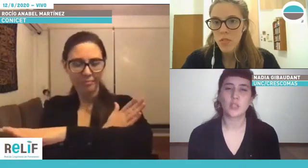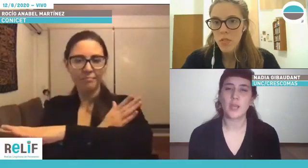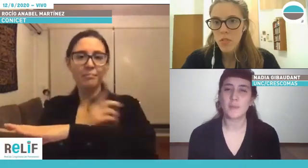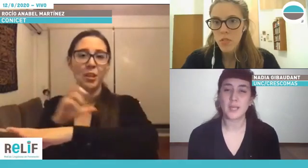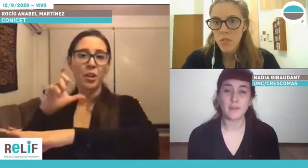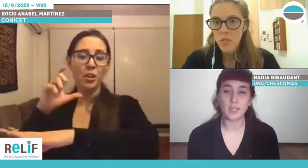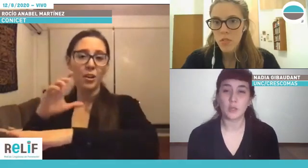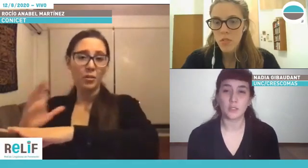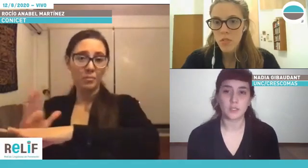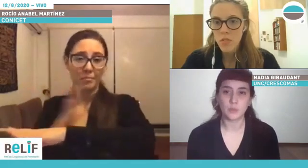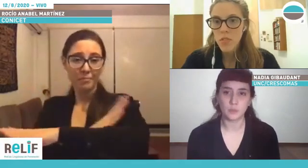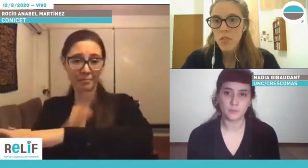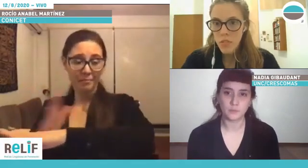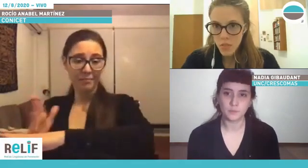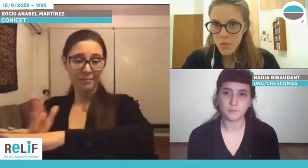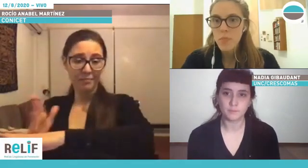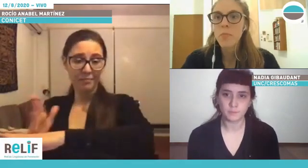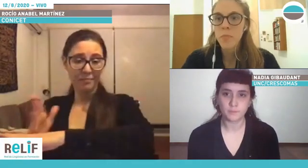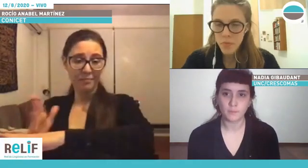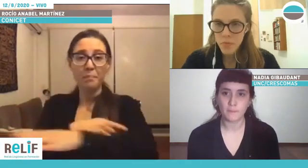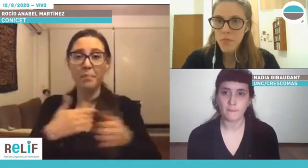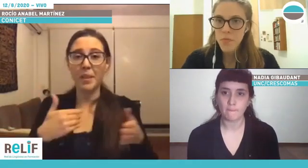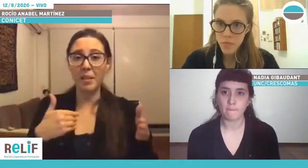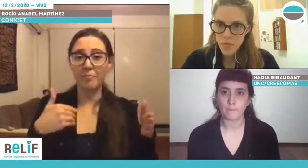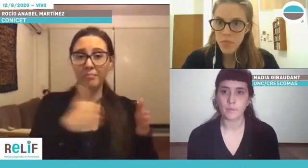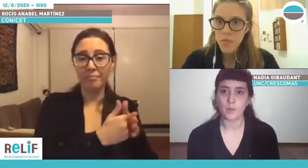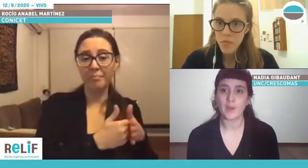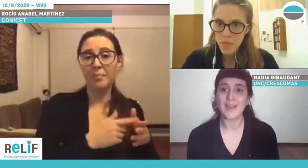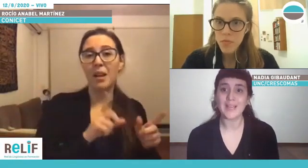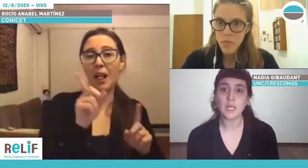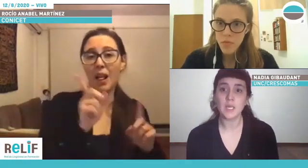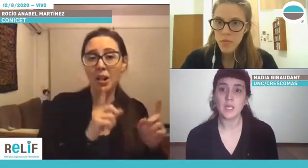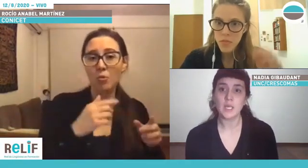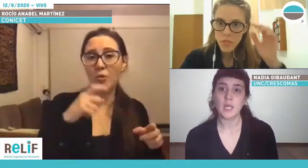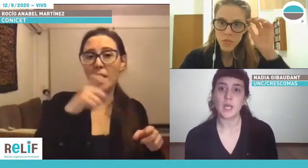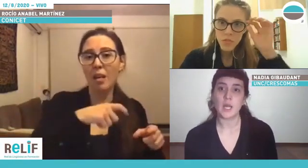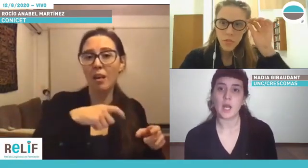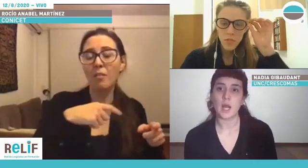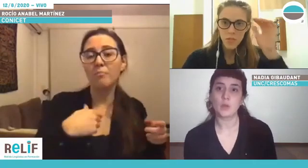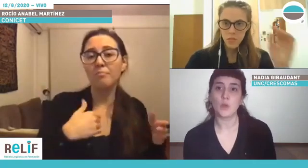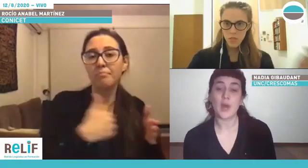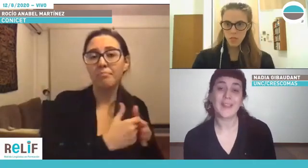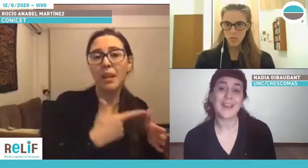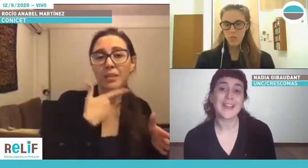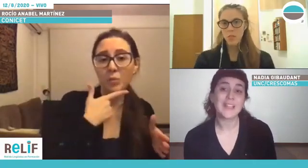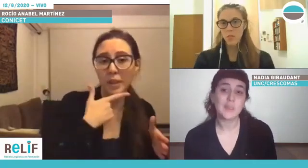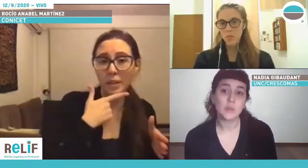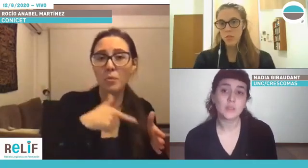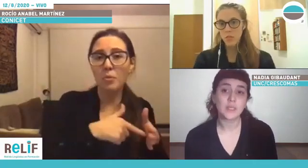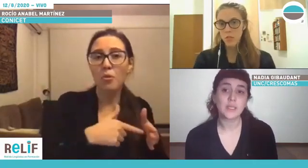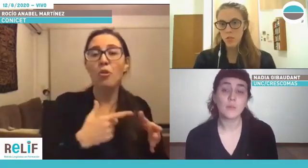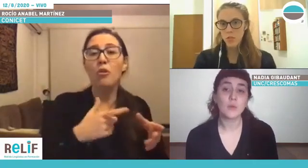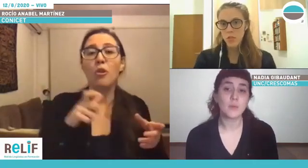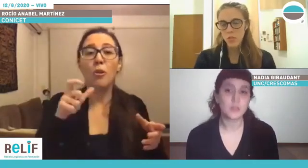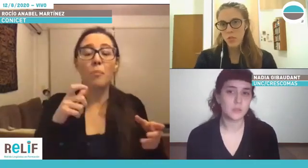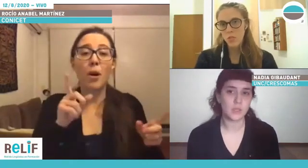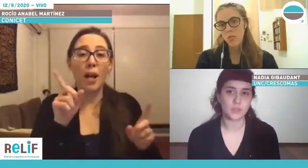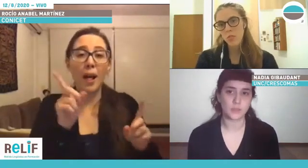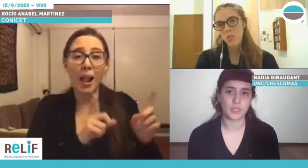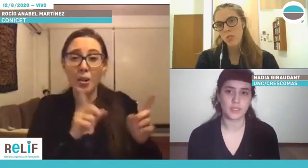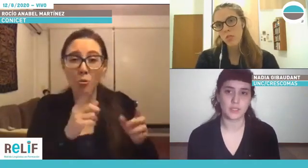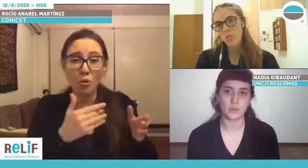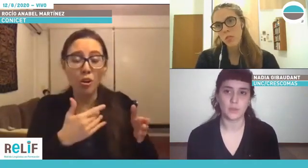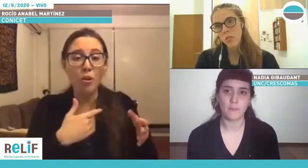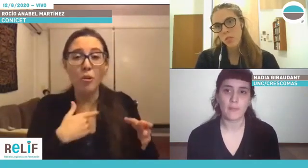lo que yo les explicaba del continuum. Bueno, ahí algunos adjetivos están muy próximos